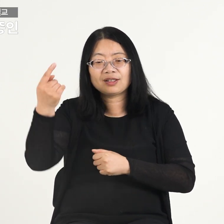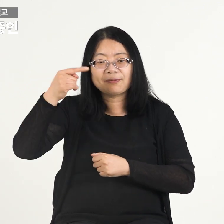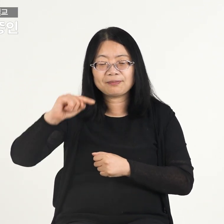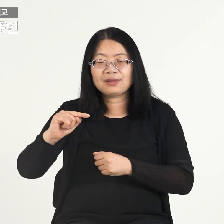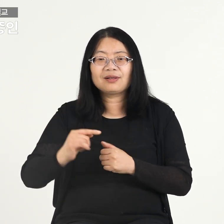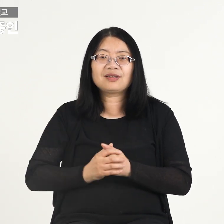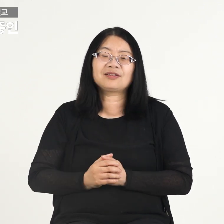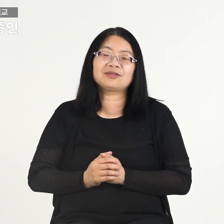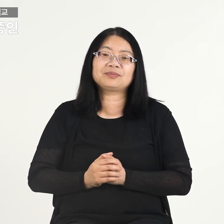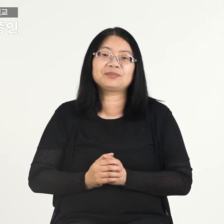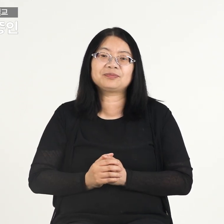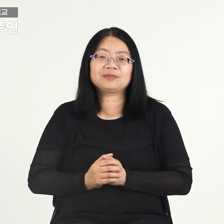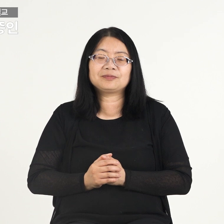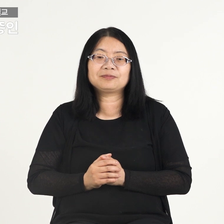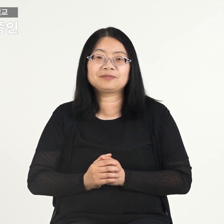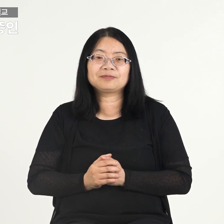절.